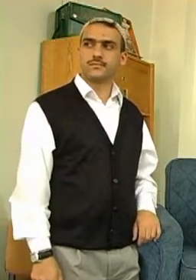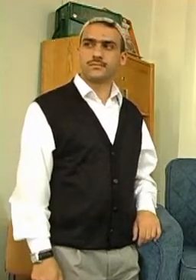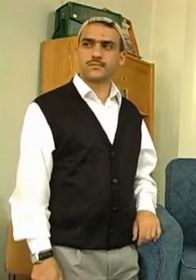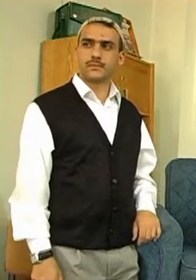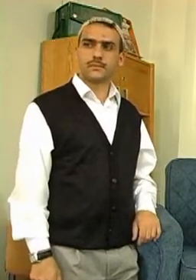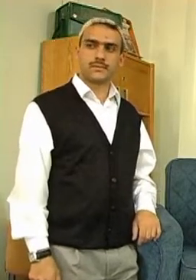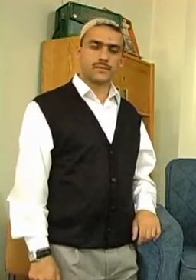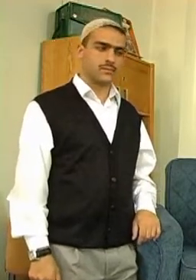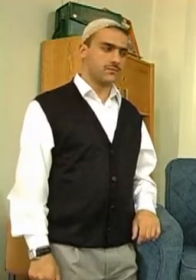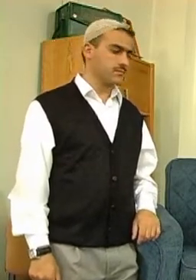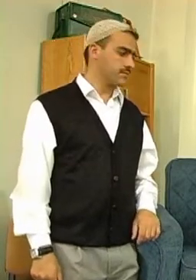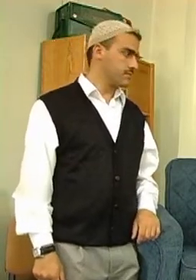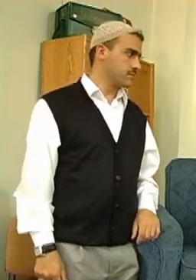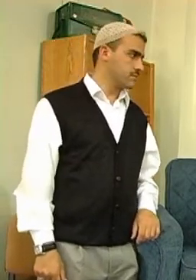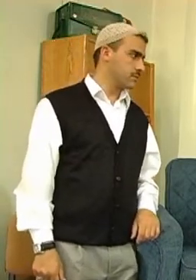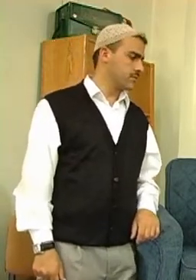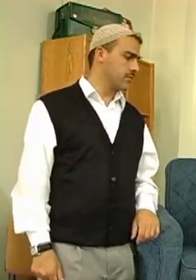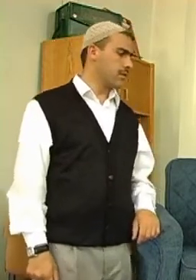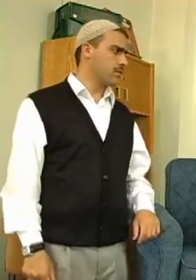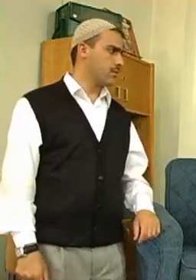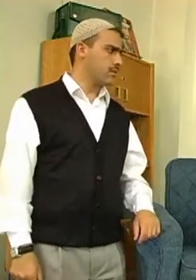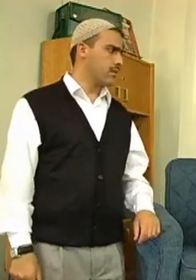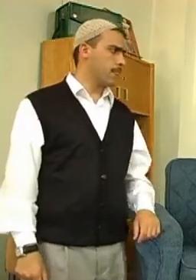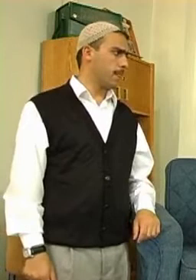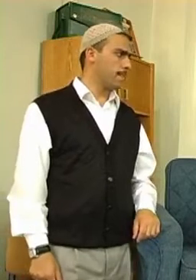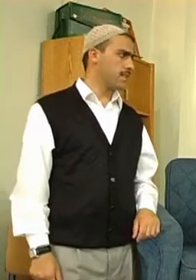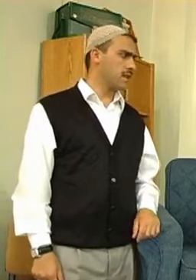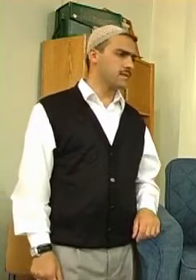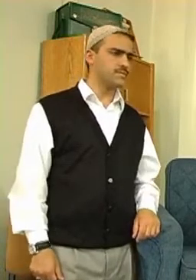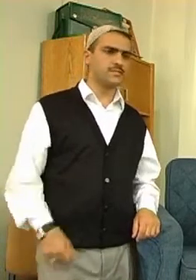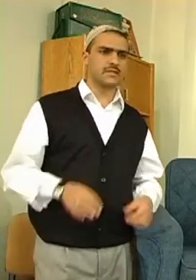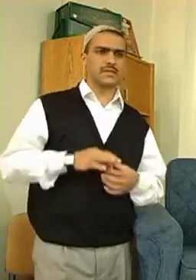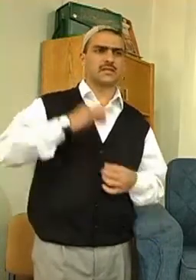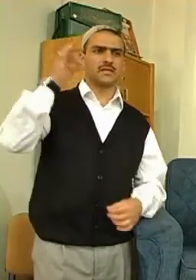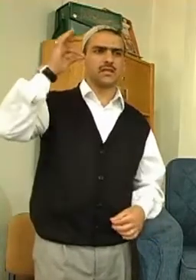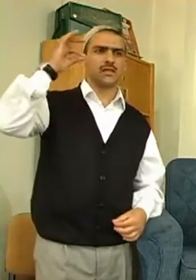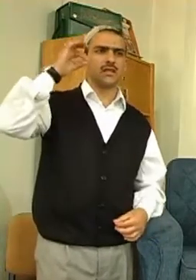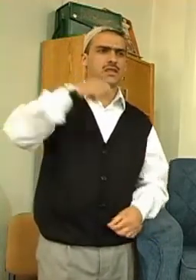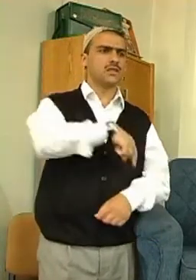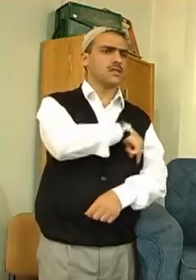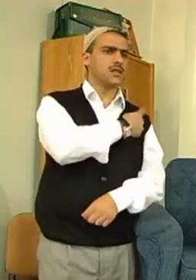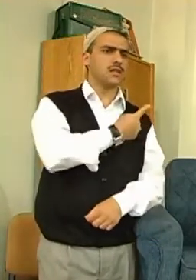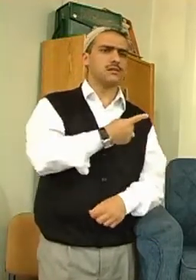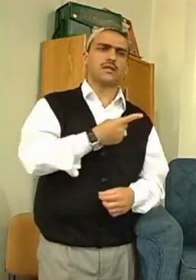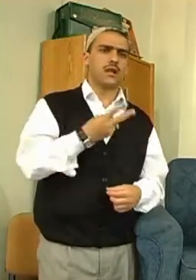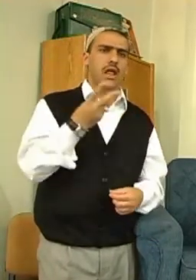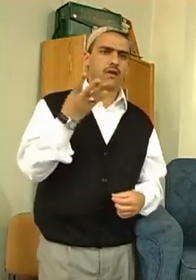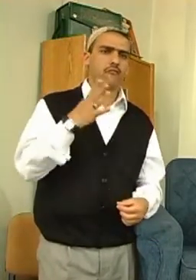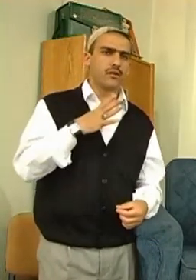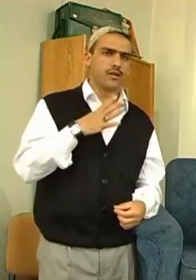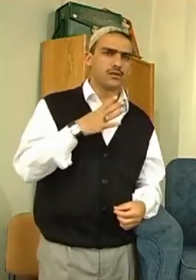da, zannediyor bu Risale'nin ikinci bölümüne geçiyor. Zerreden şemse kadar mertebeler var insanlarda diyor. Zerreden, atomdan güneşe